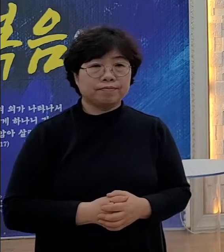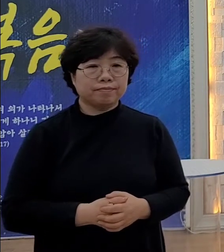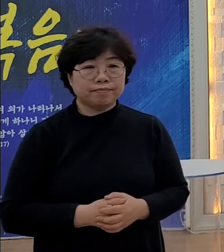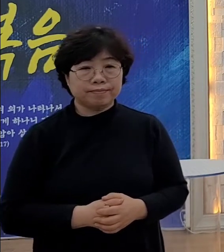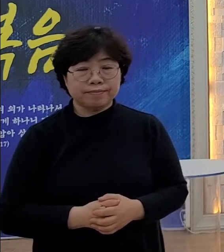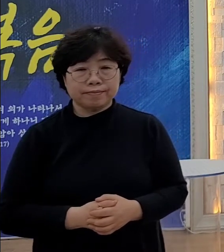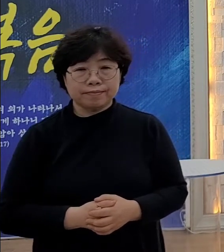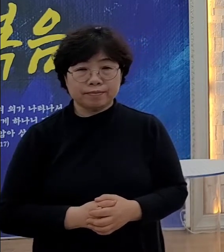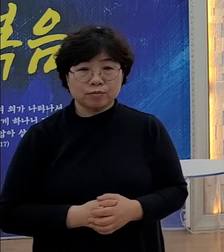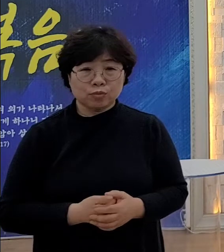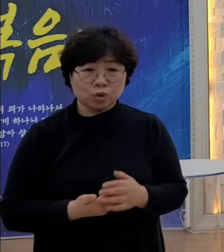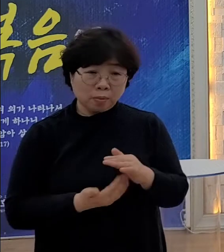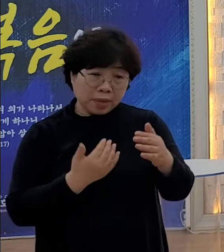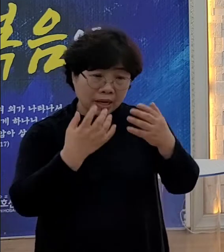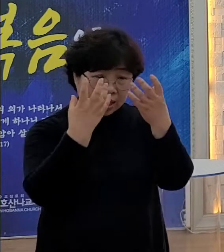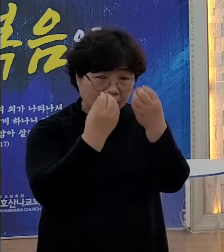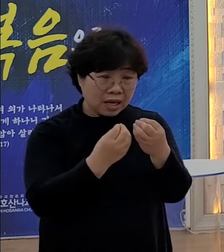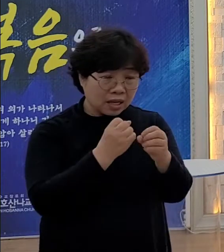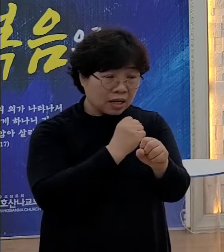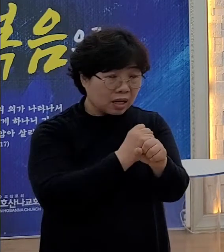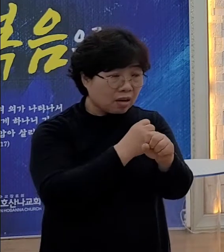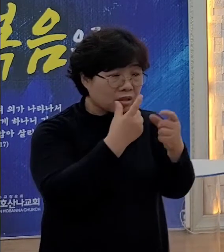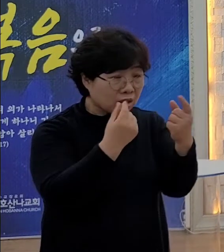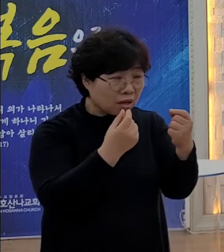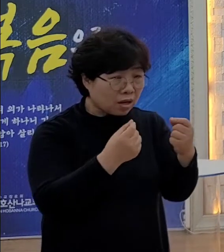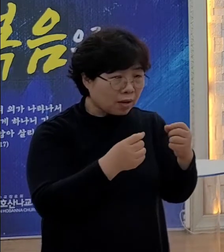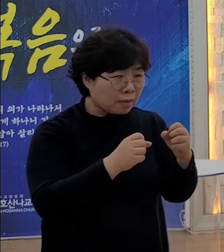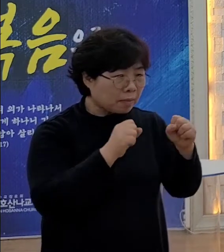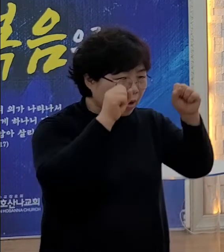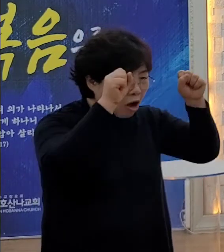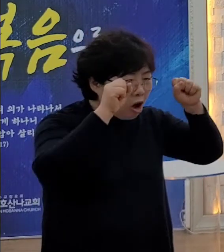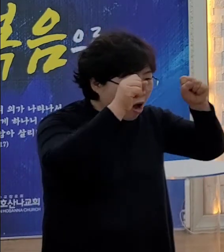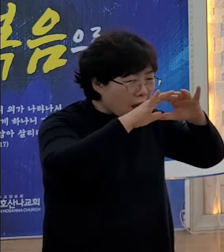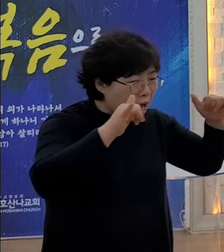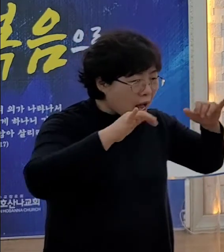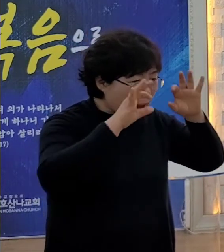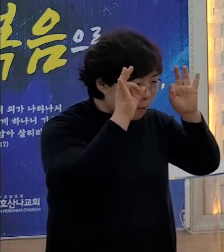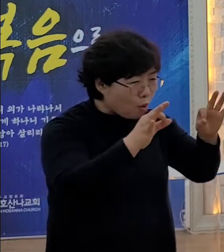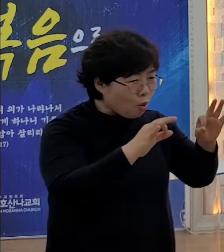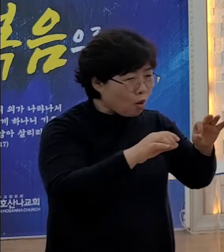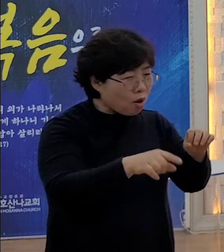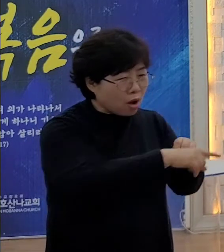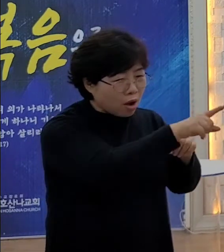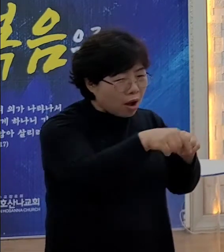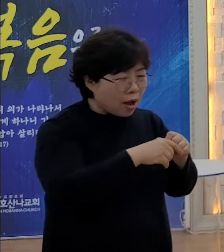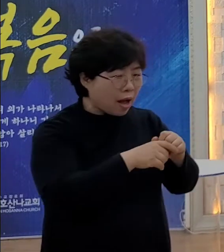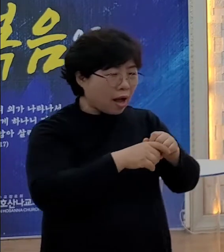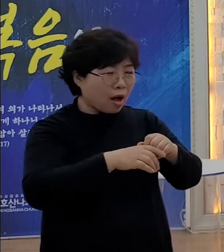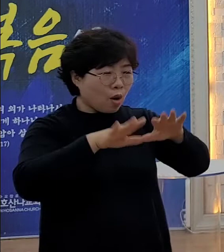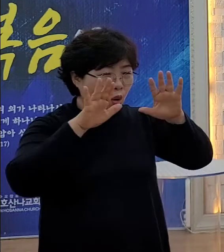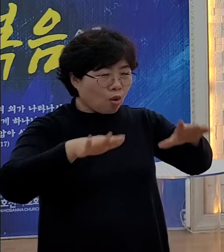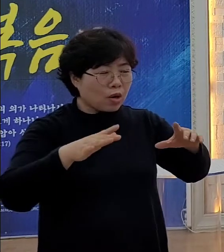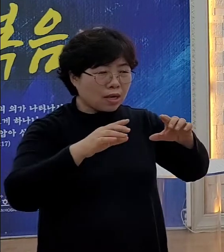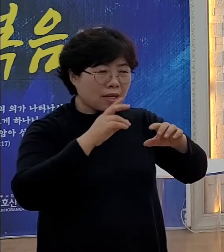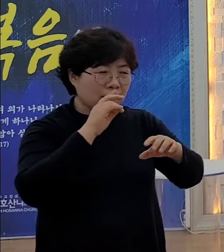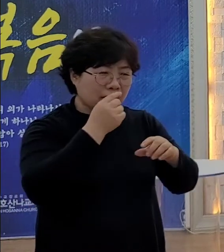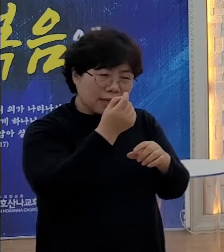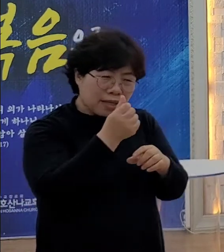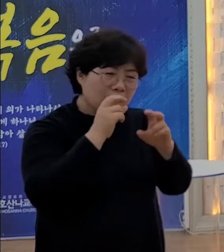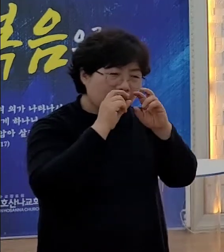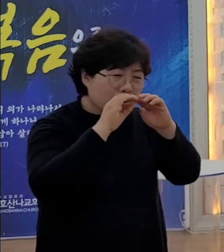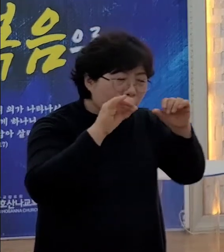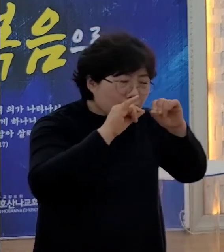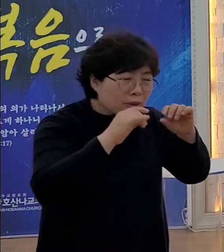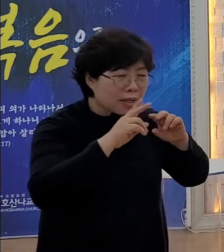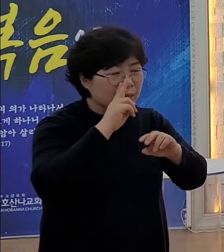치는 사람한테요, 제가 창문 열어가지고, 여러분, 오늘 같은 날 테니스 치면 안